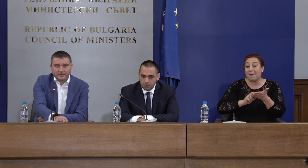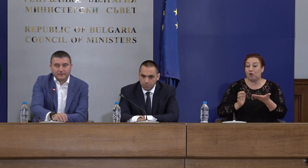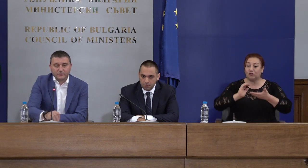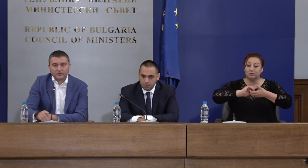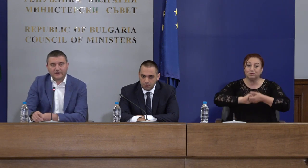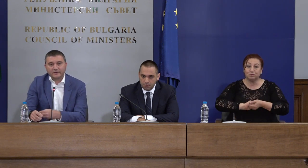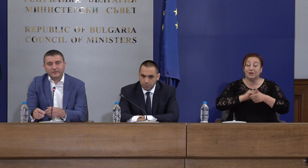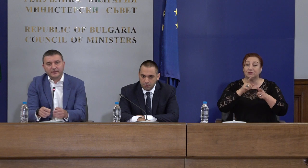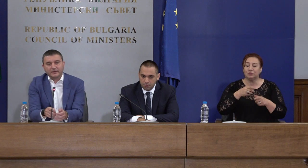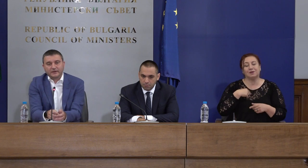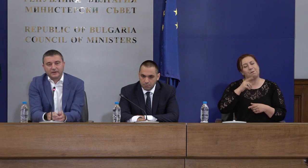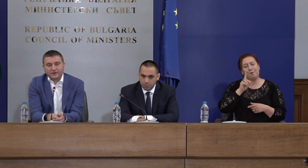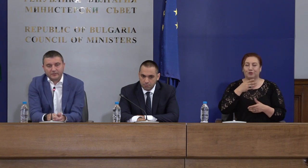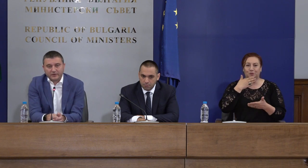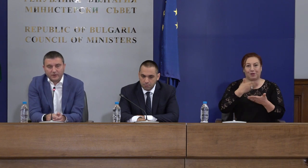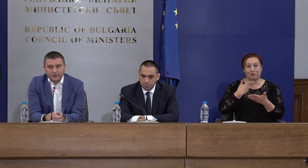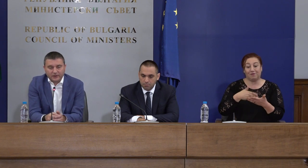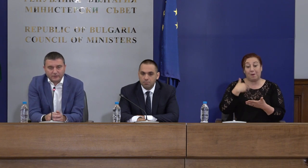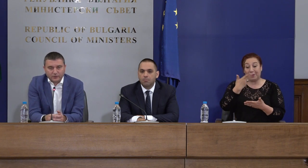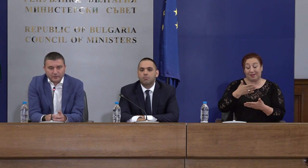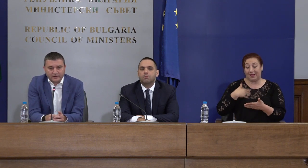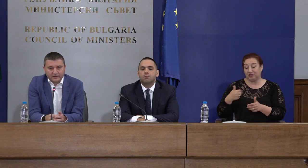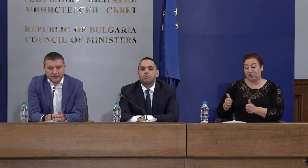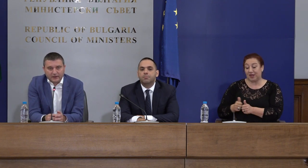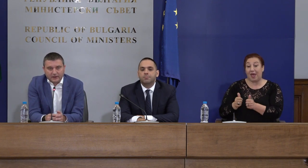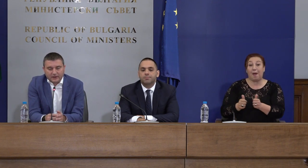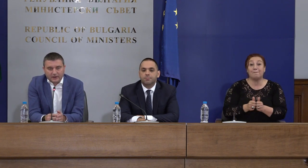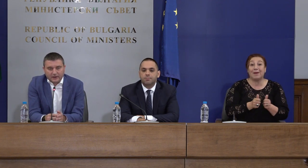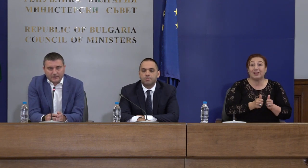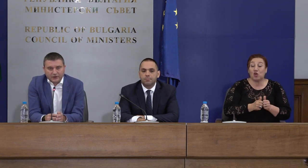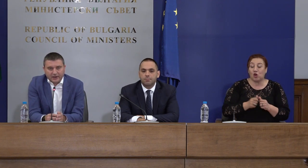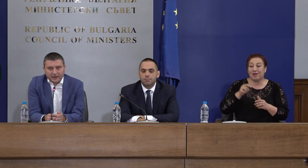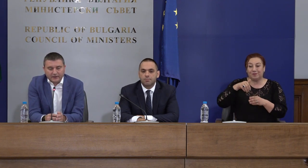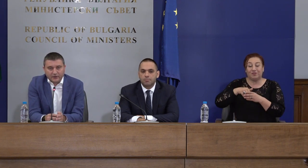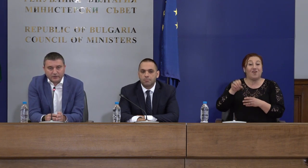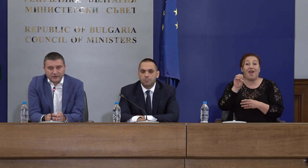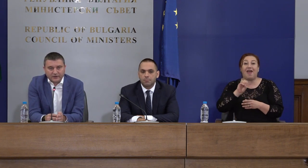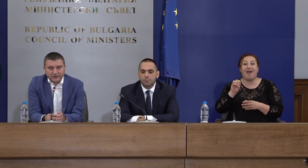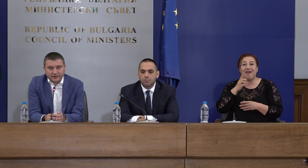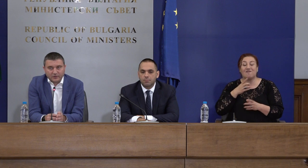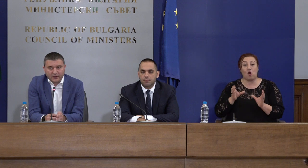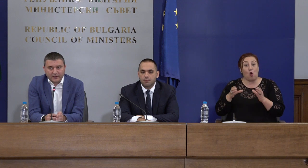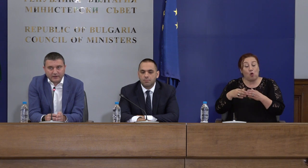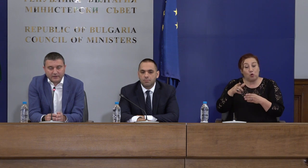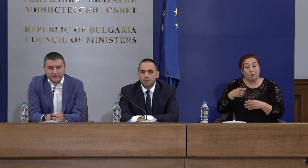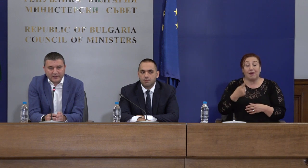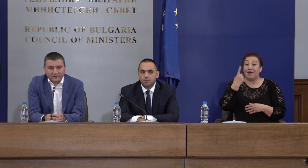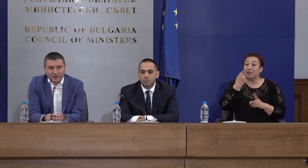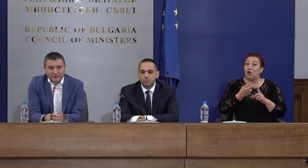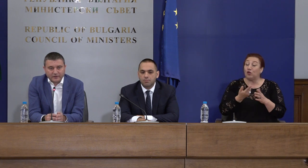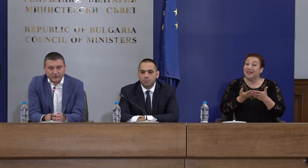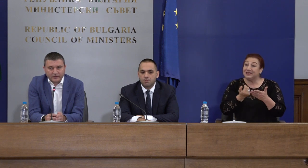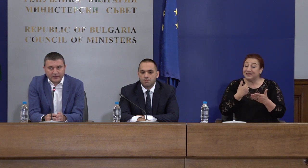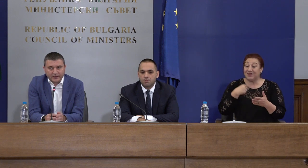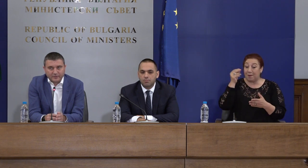можем да докладваме пред нашите партньори от Еврогрупата, че едно от изискванията България да влезе